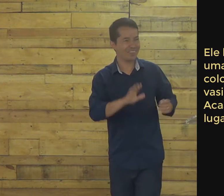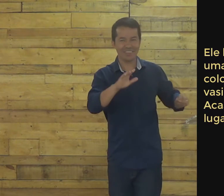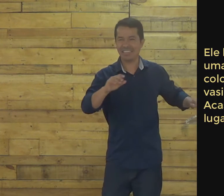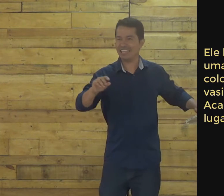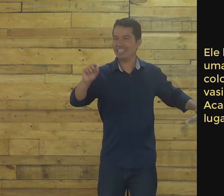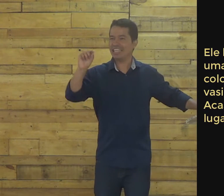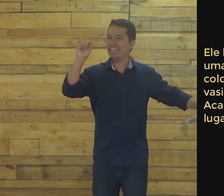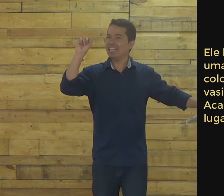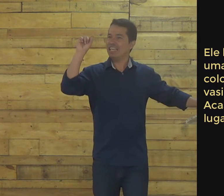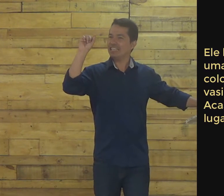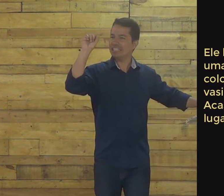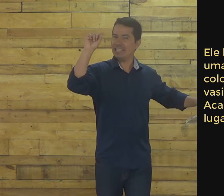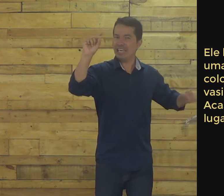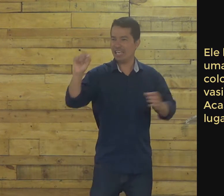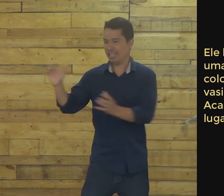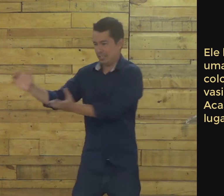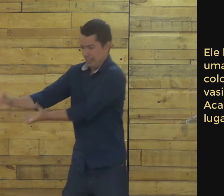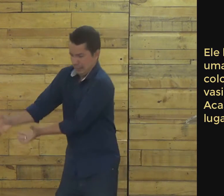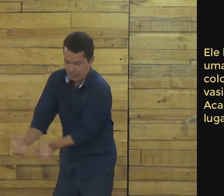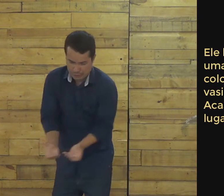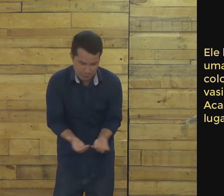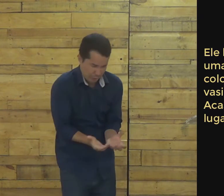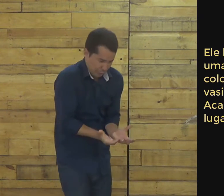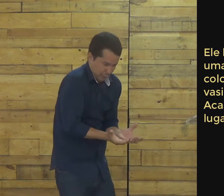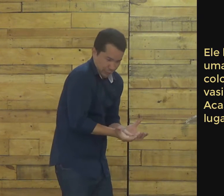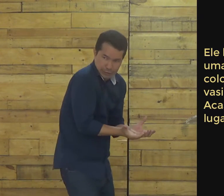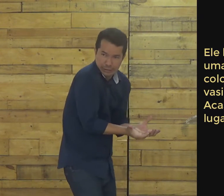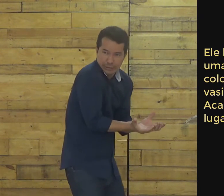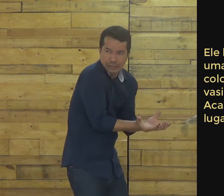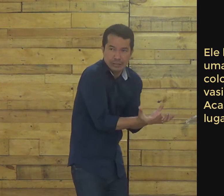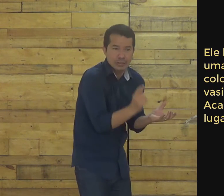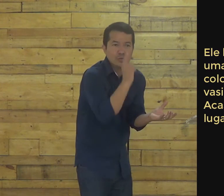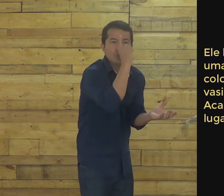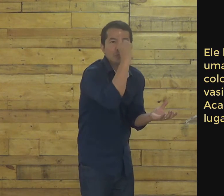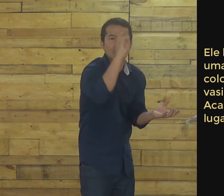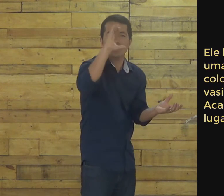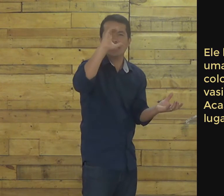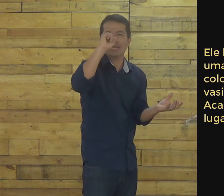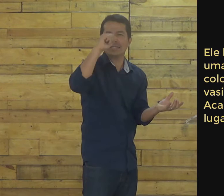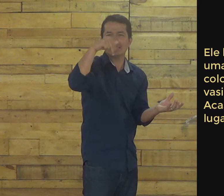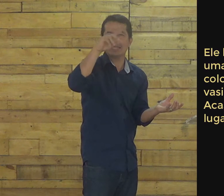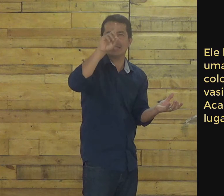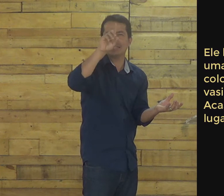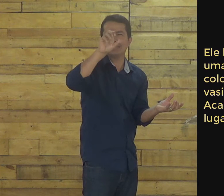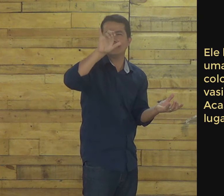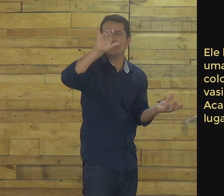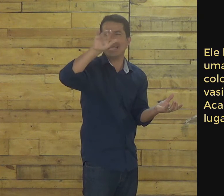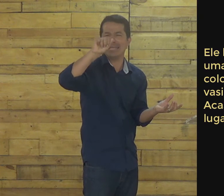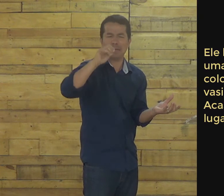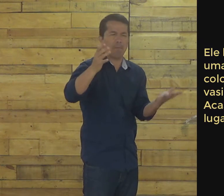De novo. Quem traz uma candeia?